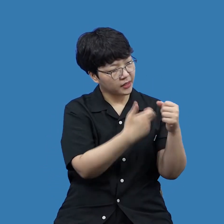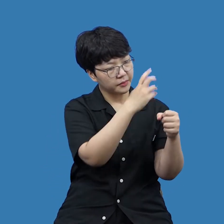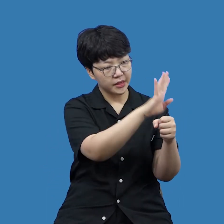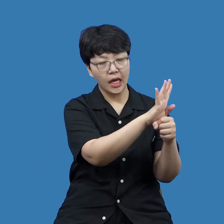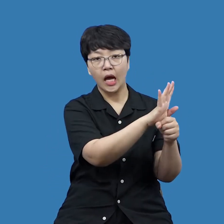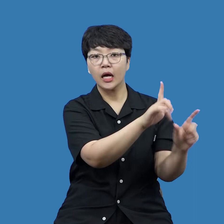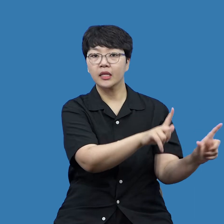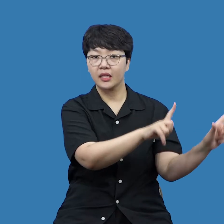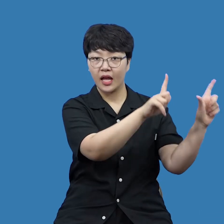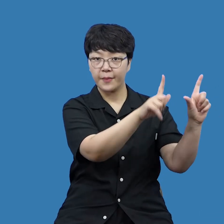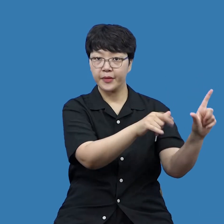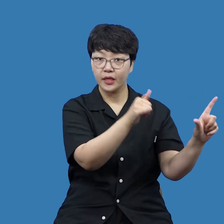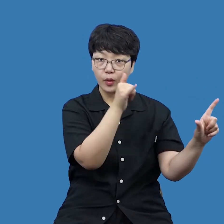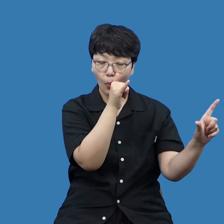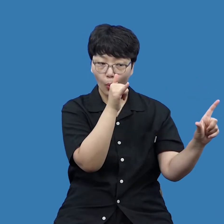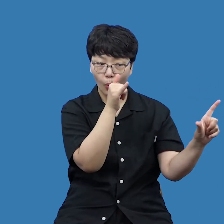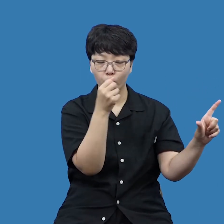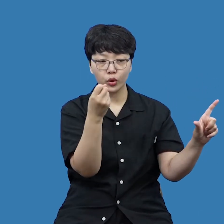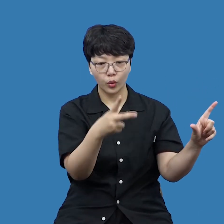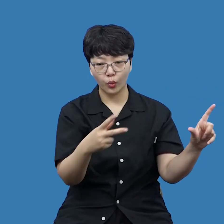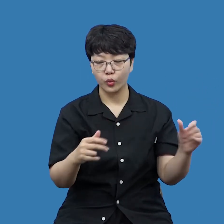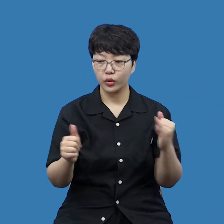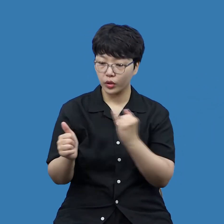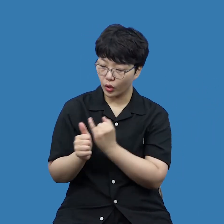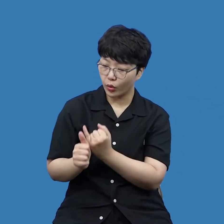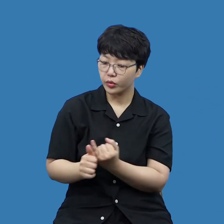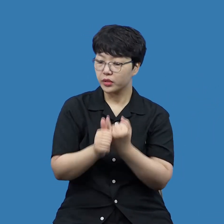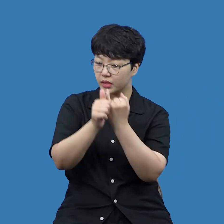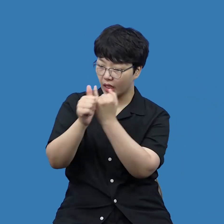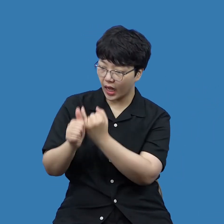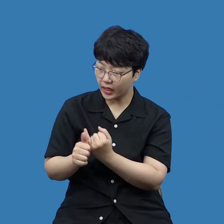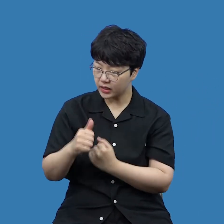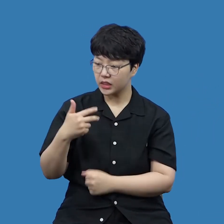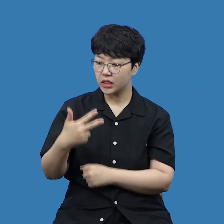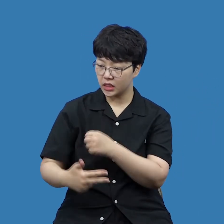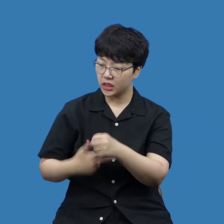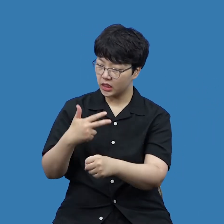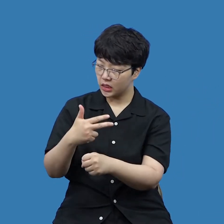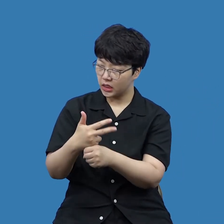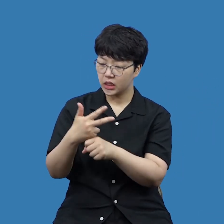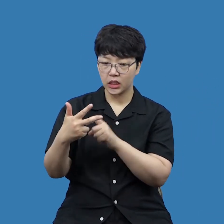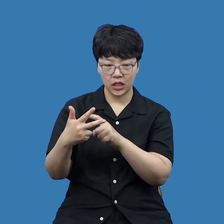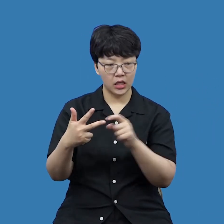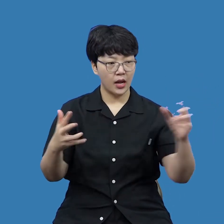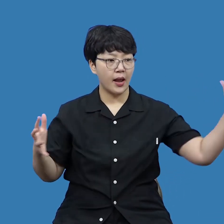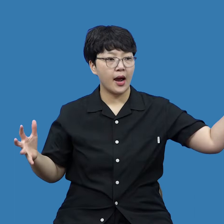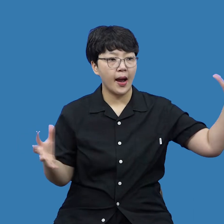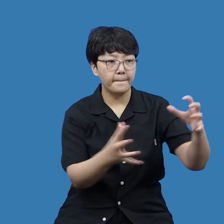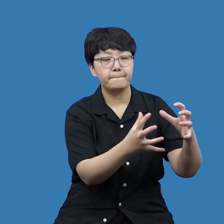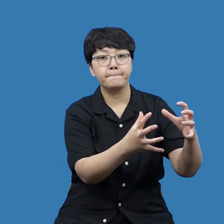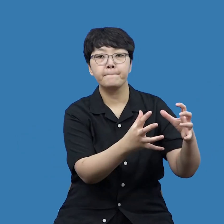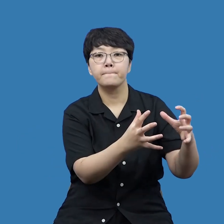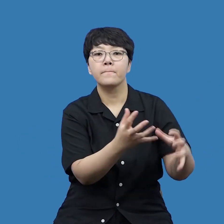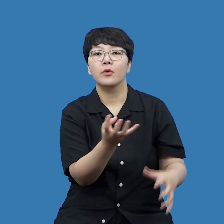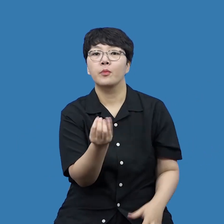84세에다가 또 이 자기가 살아온 삶이 있고 또 7년 동안 결혼